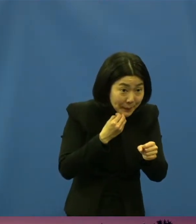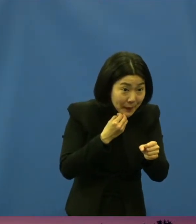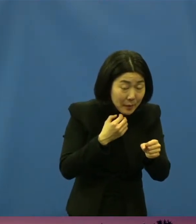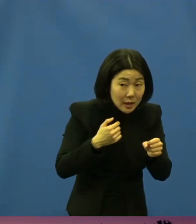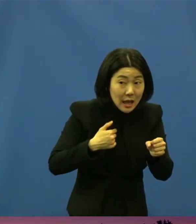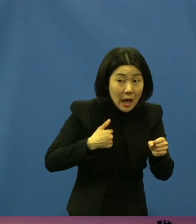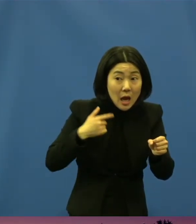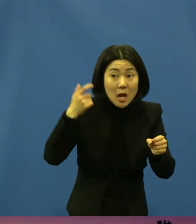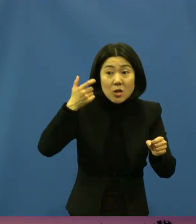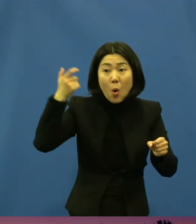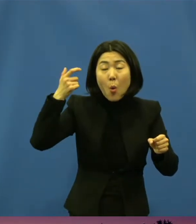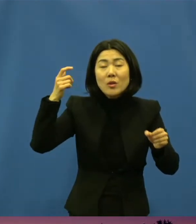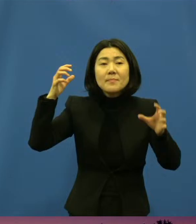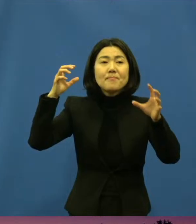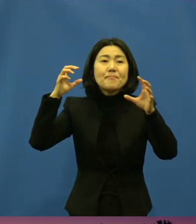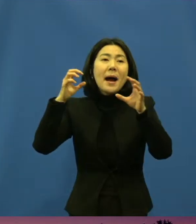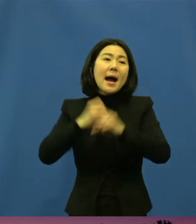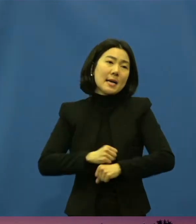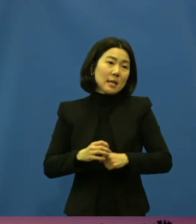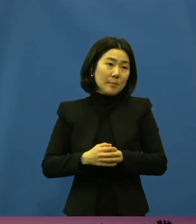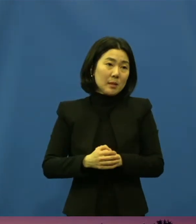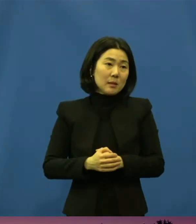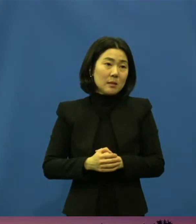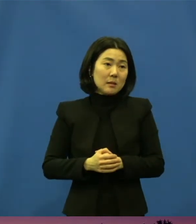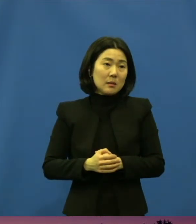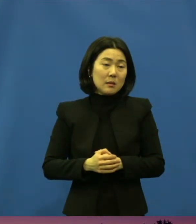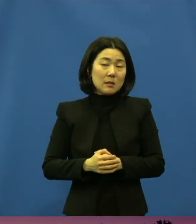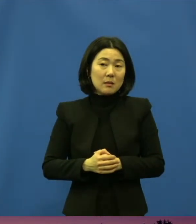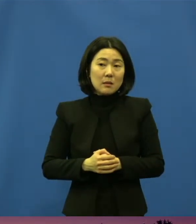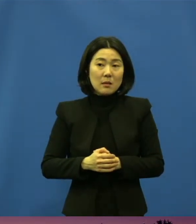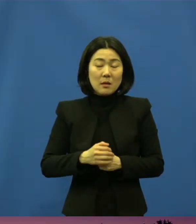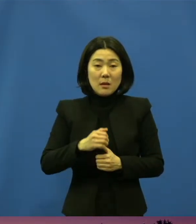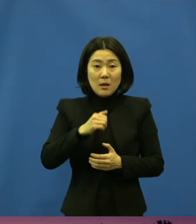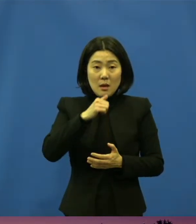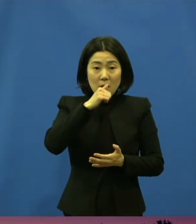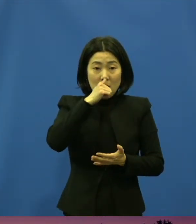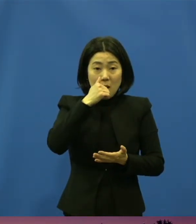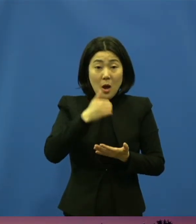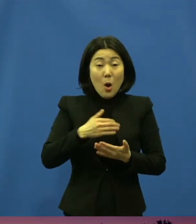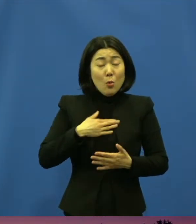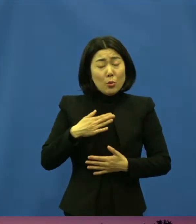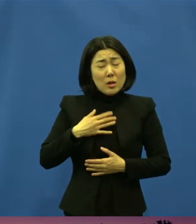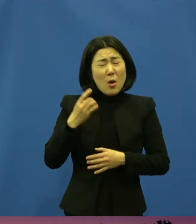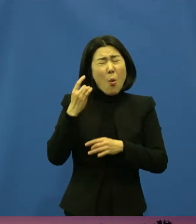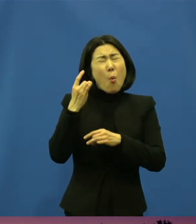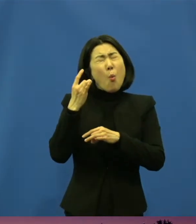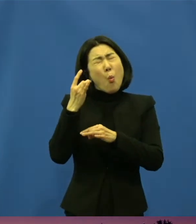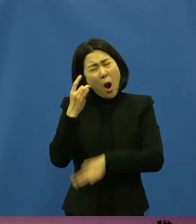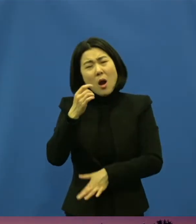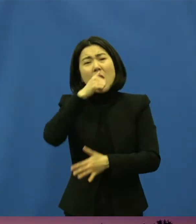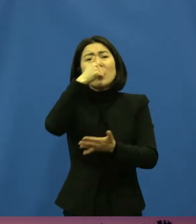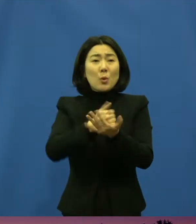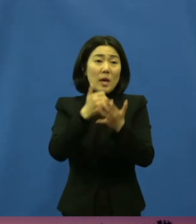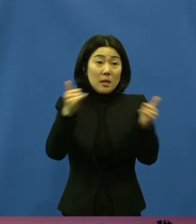그리고 죄악된 그 삶의 가속도가 붙어버려요. 우리는 본래 죄인이에요.